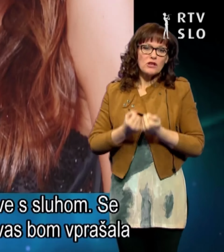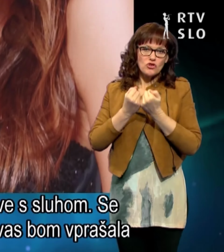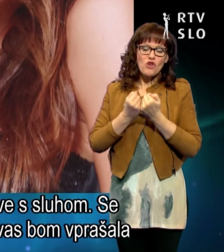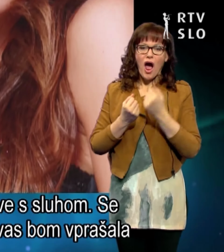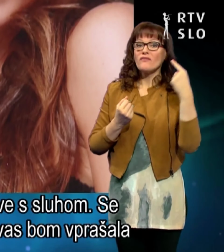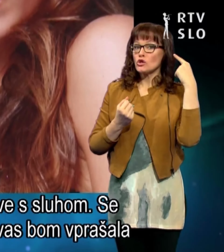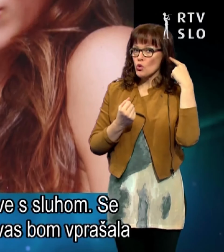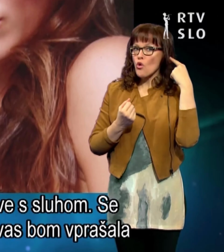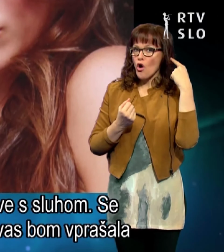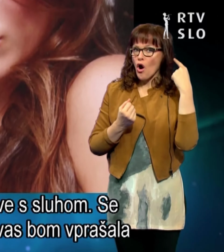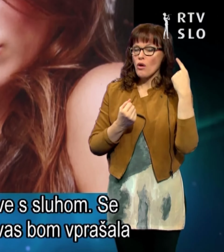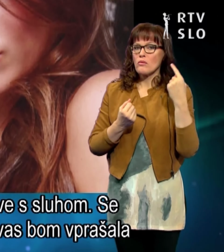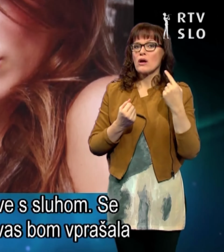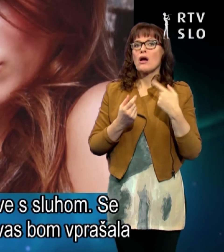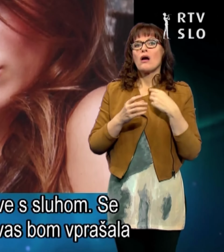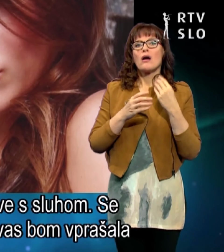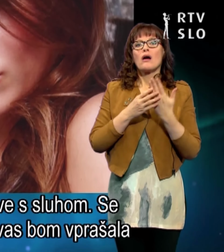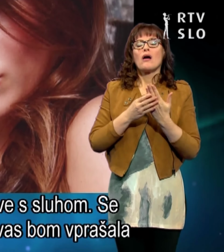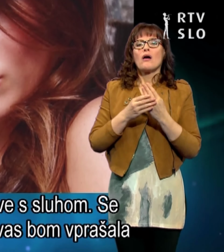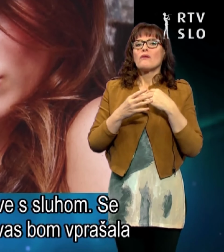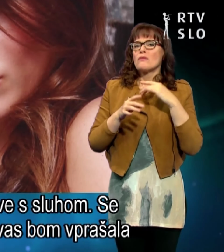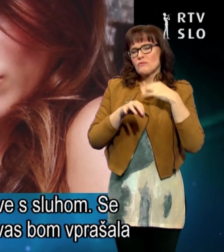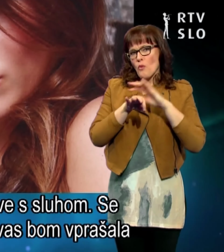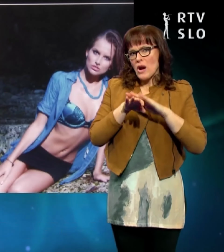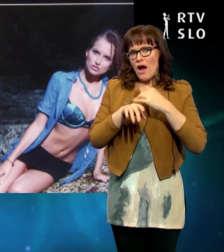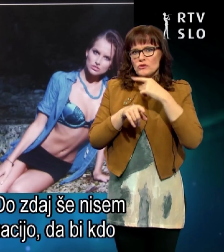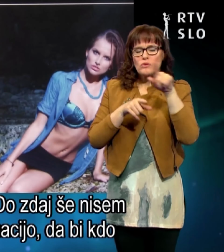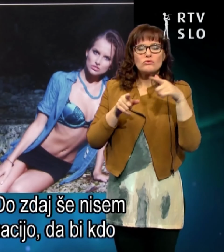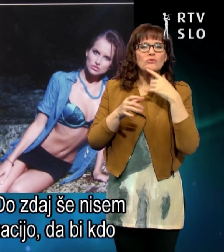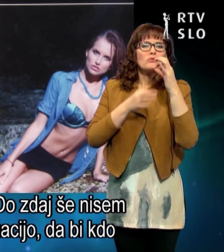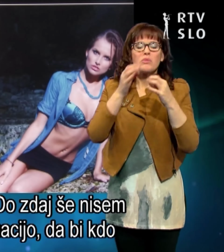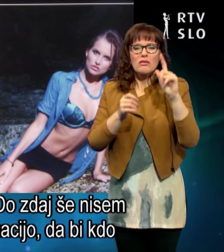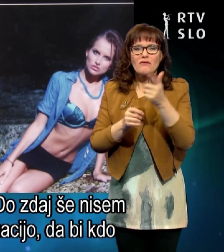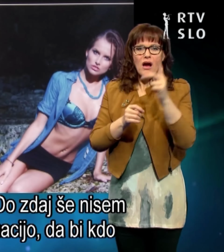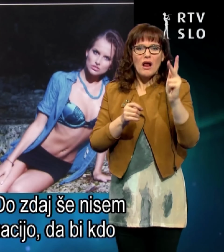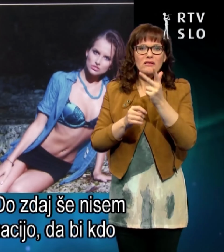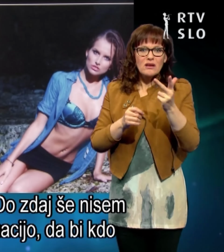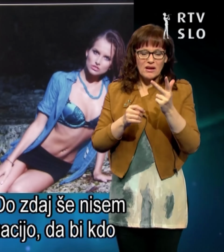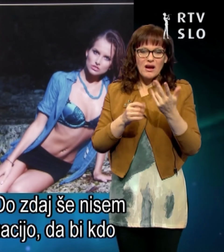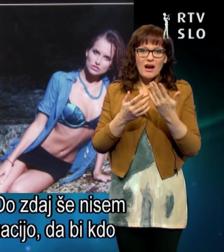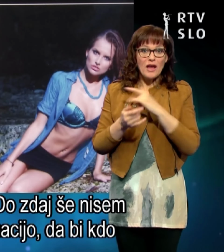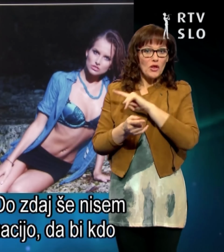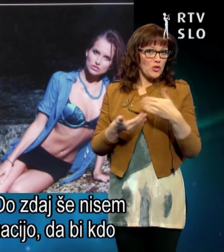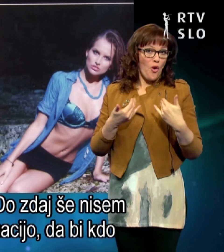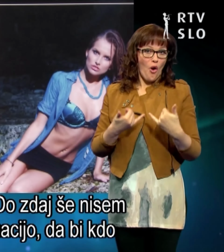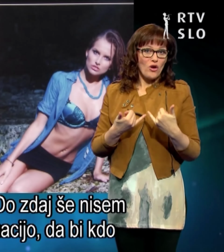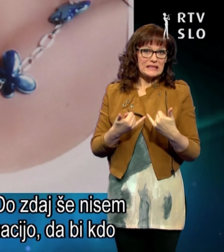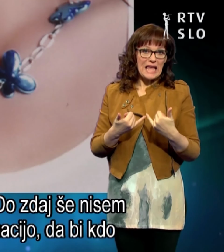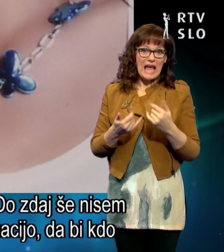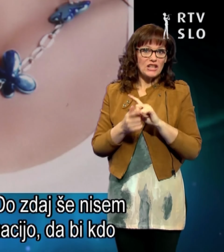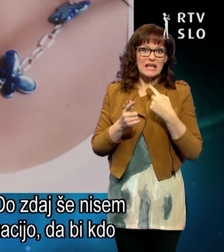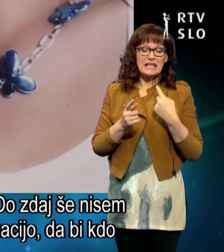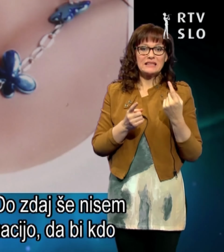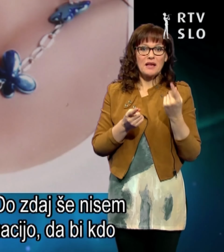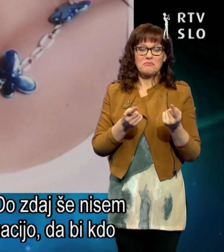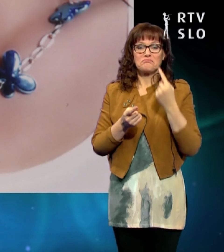s sluhom, s opravčujem, če bom vprašala dvakrat, trikrat in v bistvu do zdaj še nisem naletela, da bi